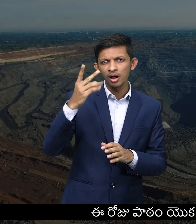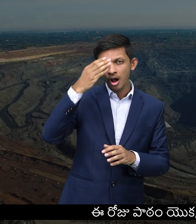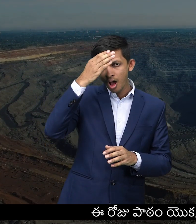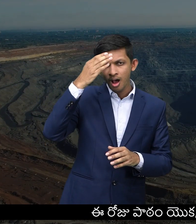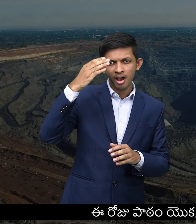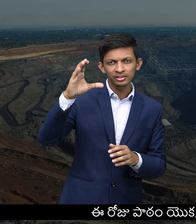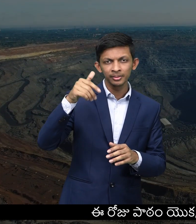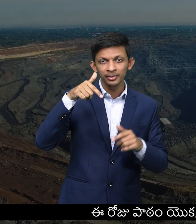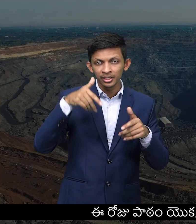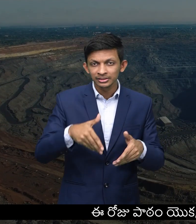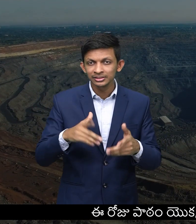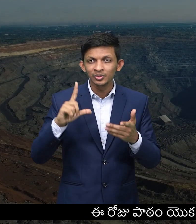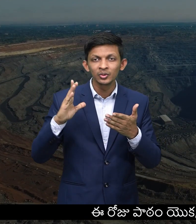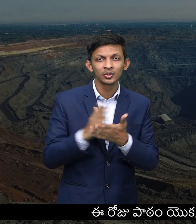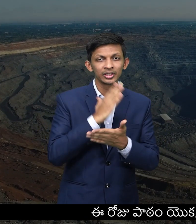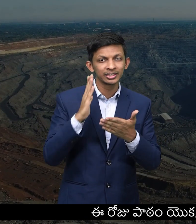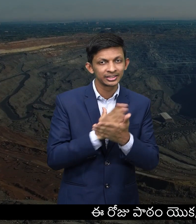కాన్సెప్ట్ మ్యాప్ను పరిశీలిద్దాం.